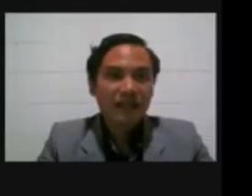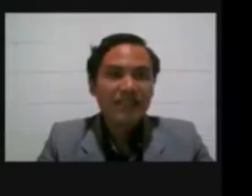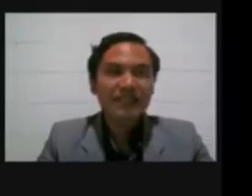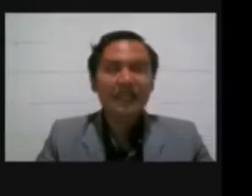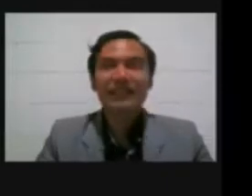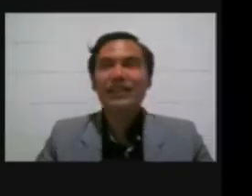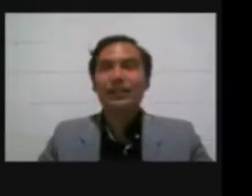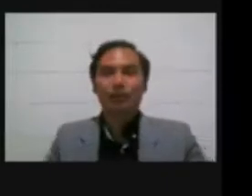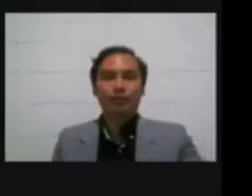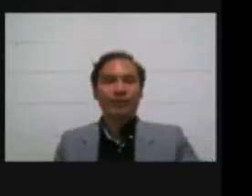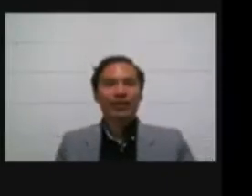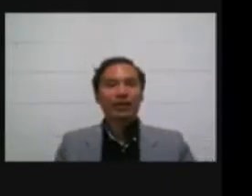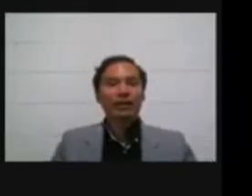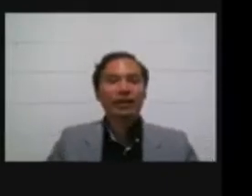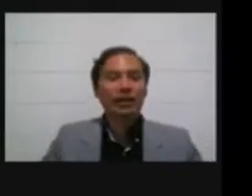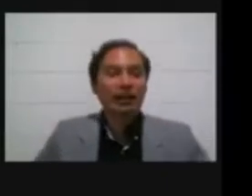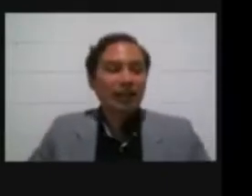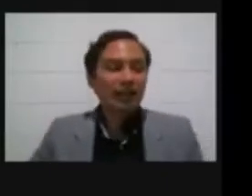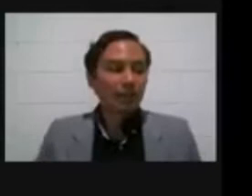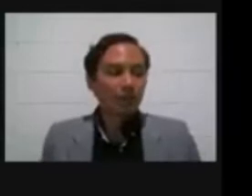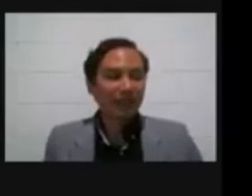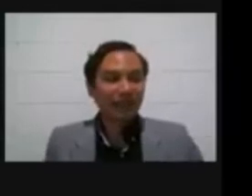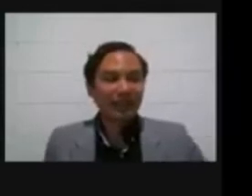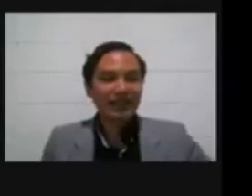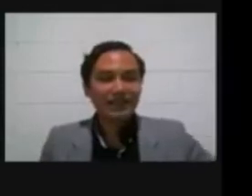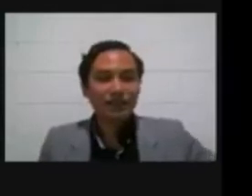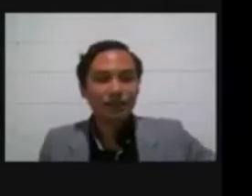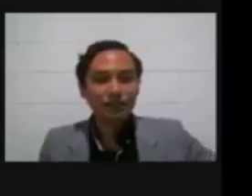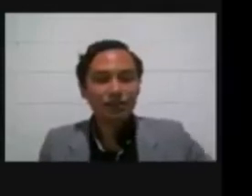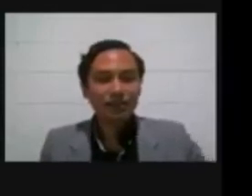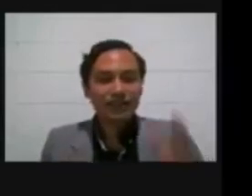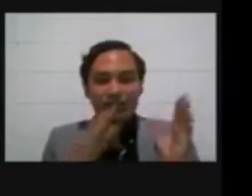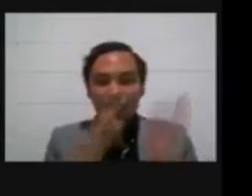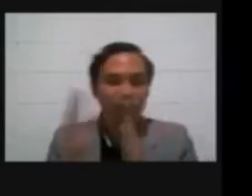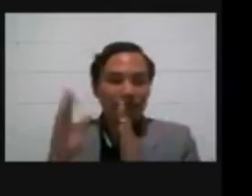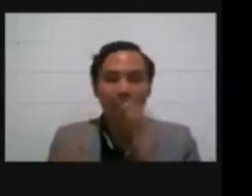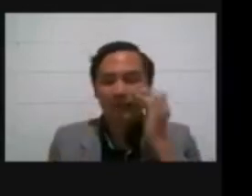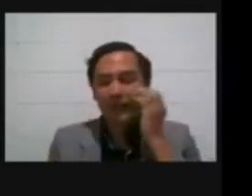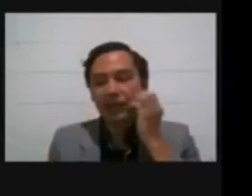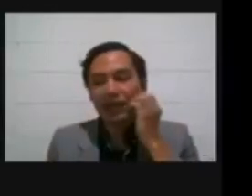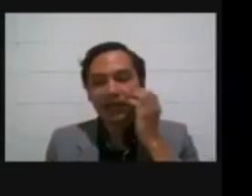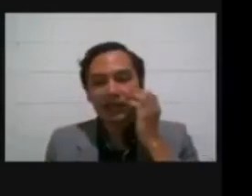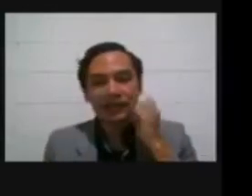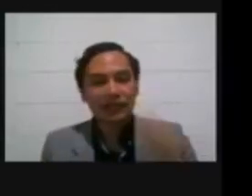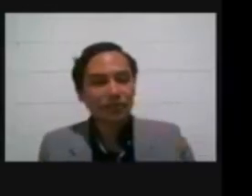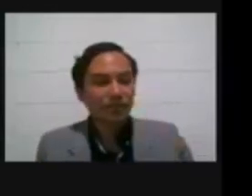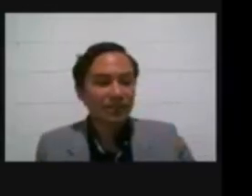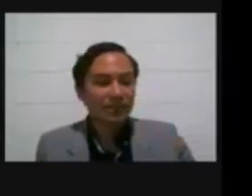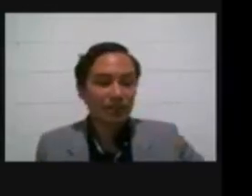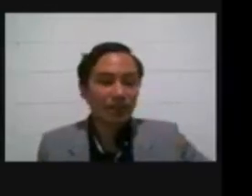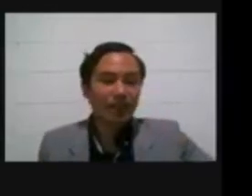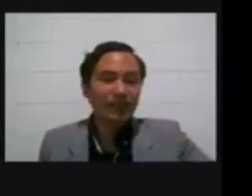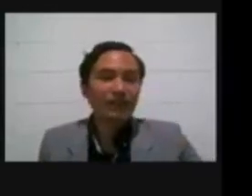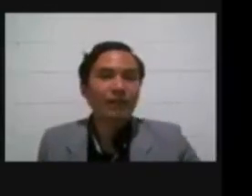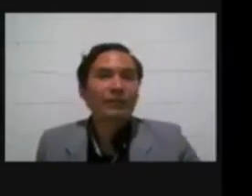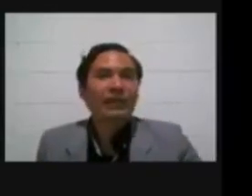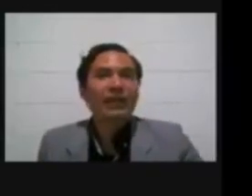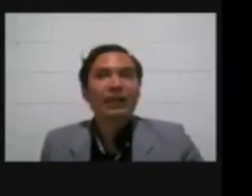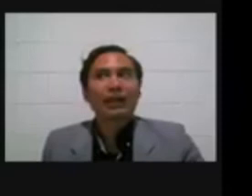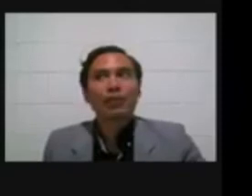Y a veces entiendo, porque esta forma de llamarles, que muchas veces es